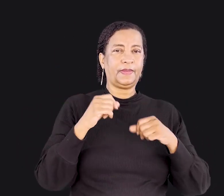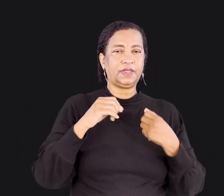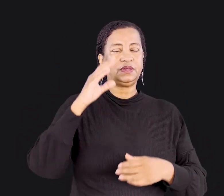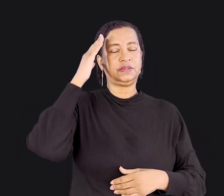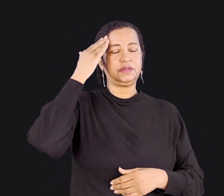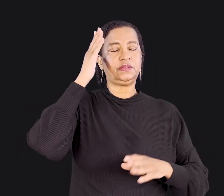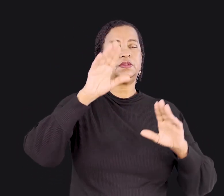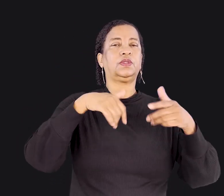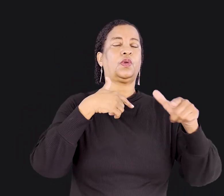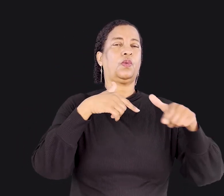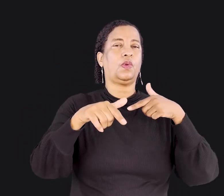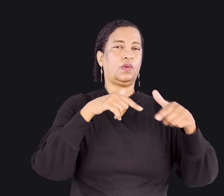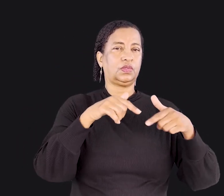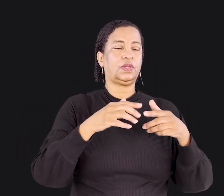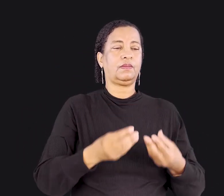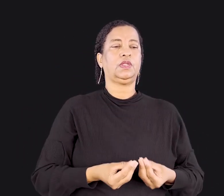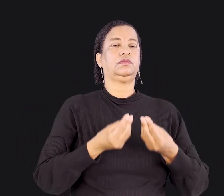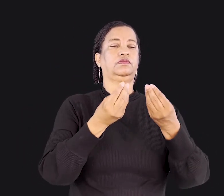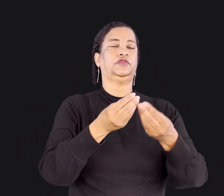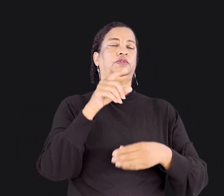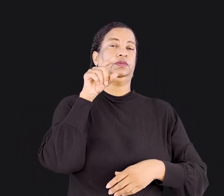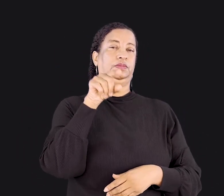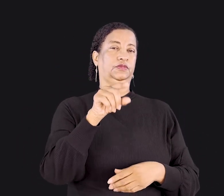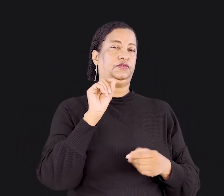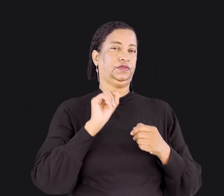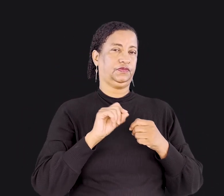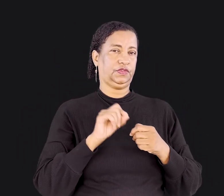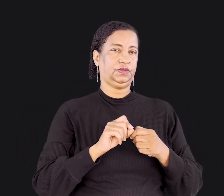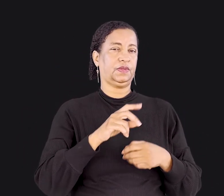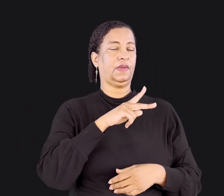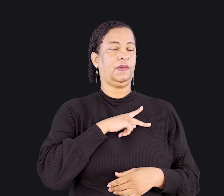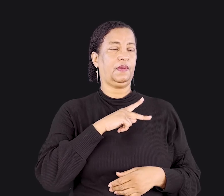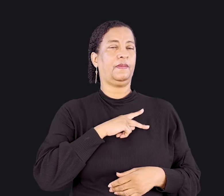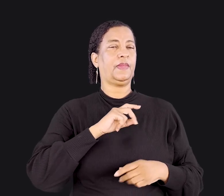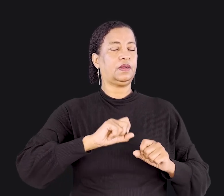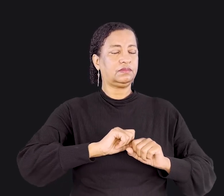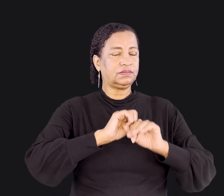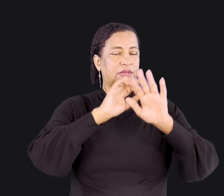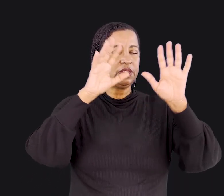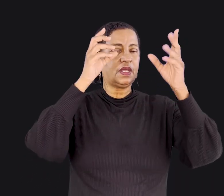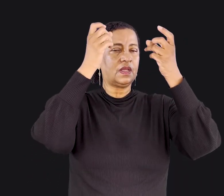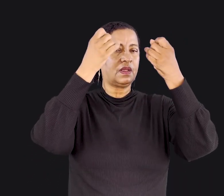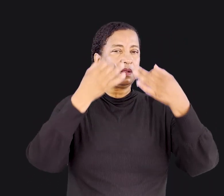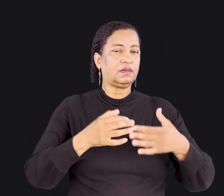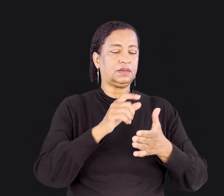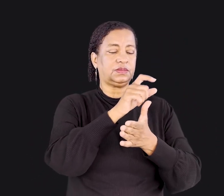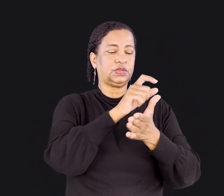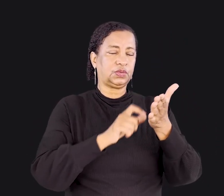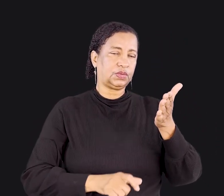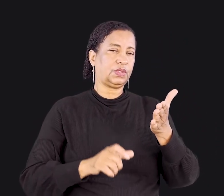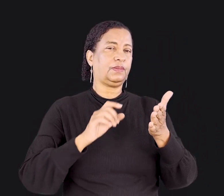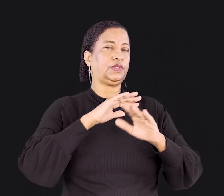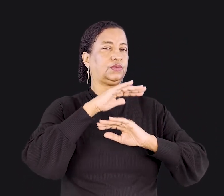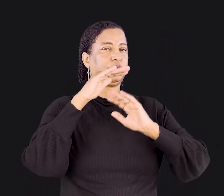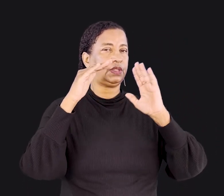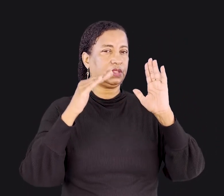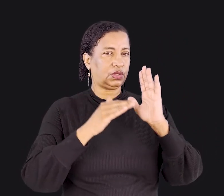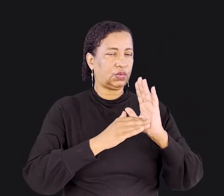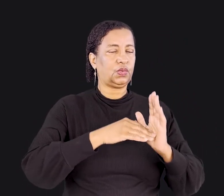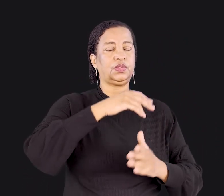compreender qual é a tarefa que lhe foi dada. O que Paulo quer deixar bem claro neste capítulo é que todo aquele